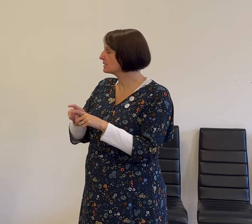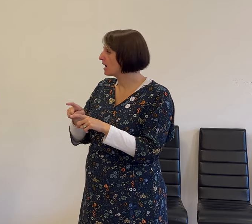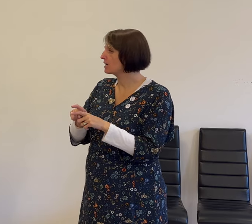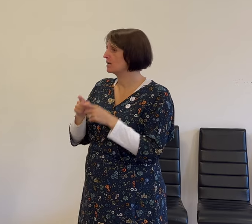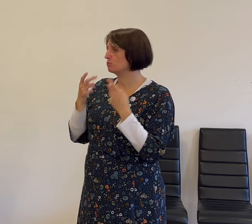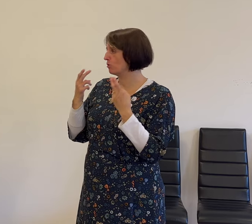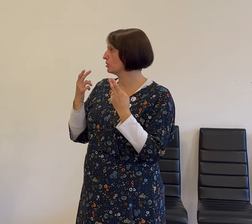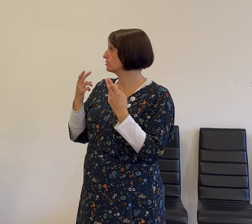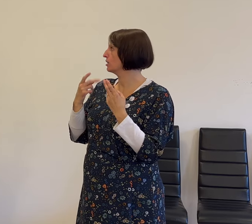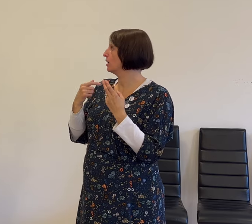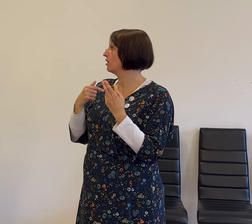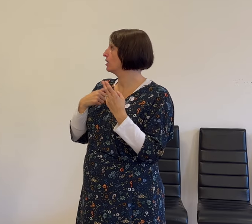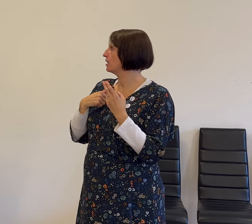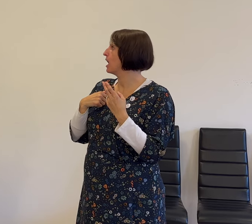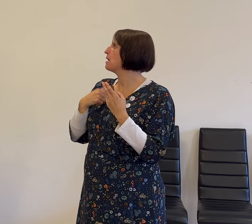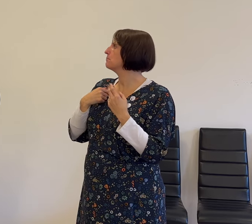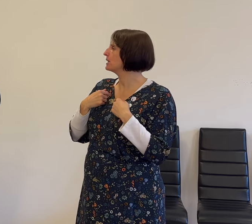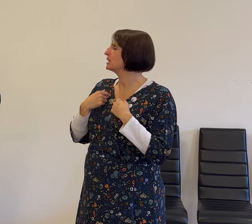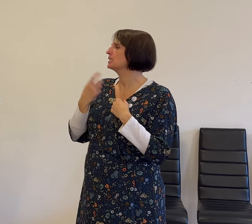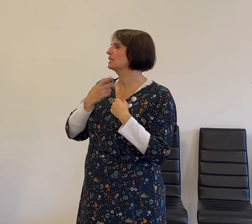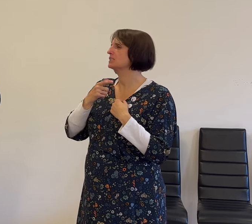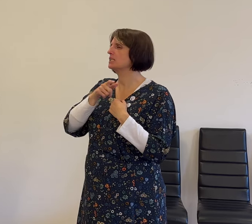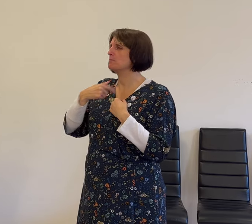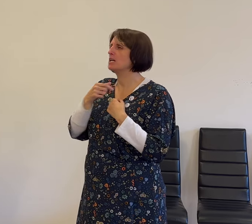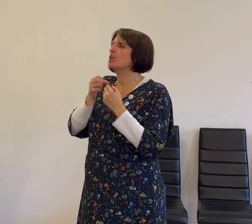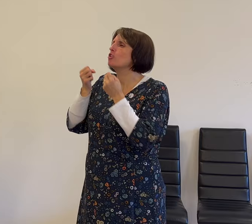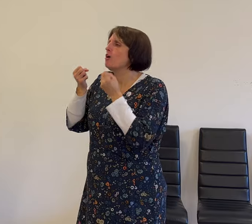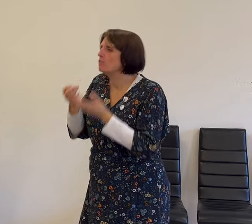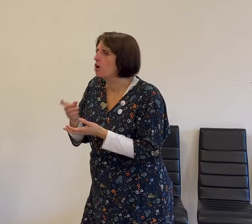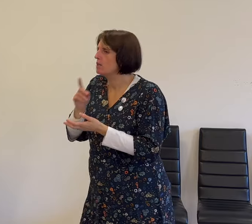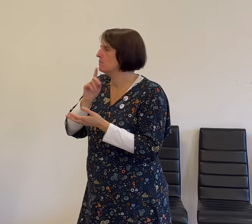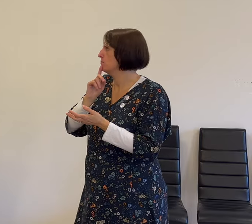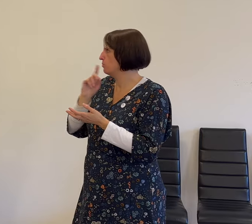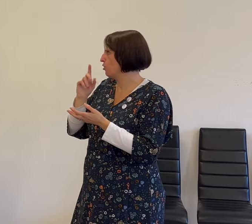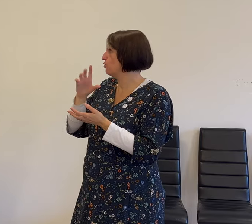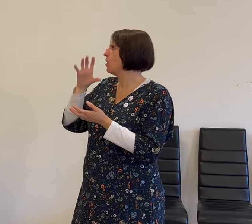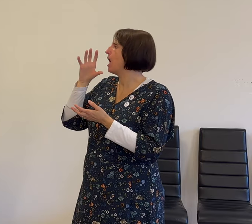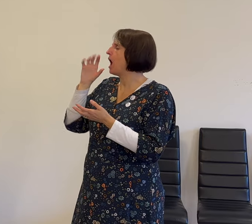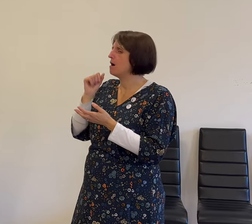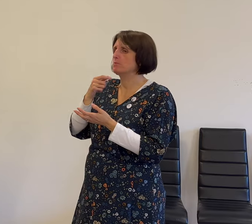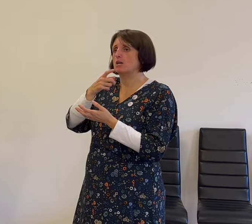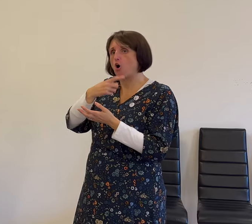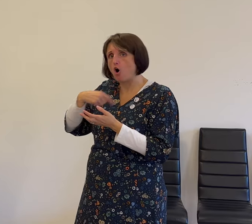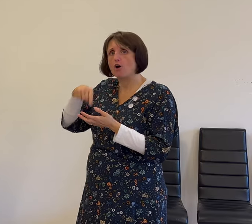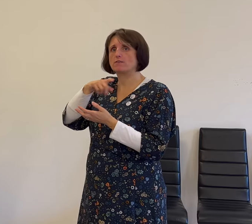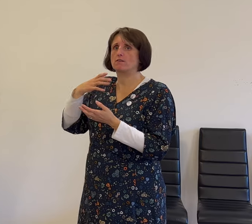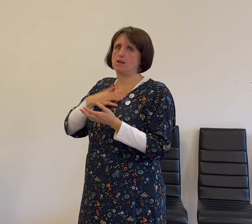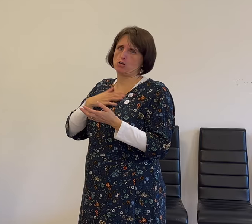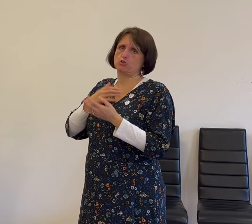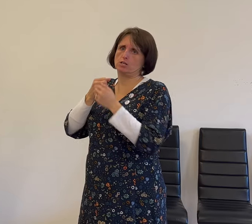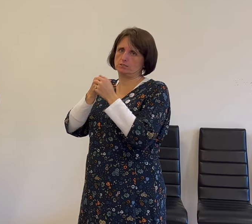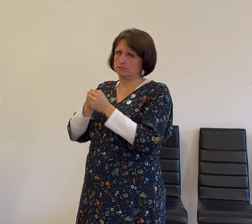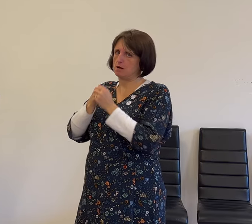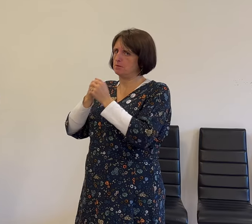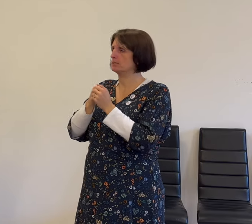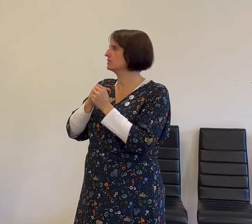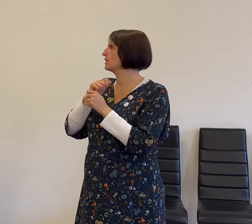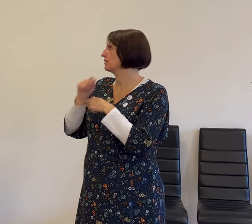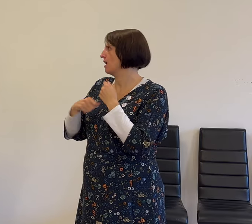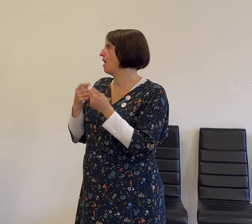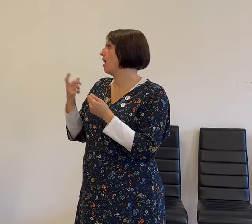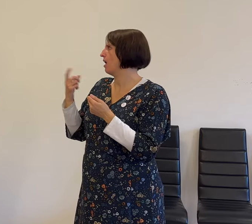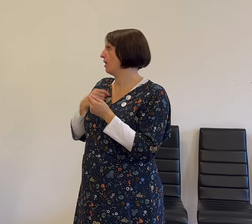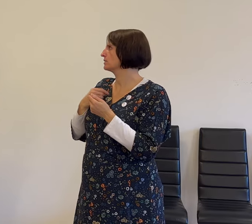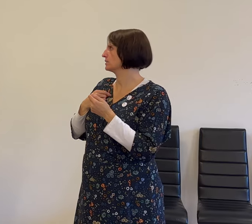důležité. Jestli Bohu dovolíme, aby vedl ty naše boje, duchovní zápasy, to, co nám